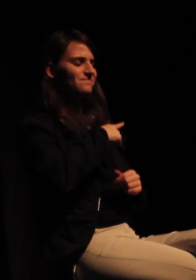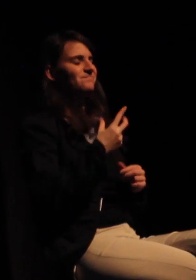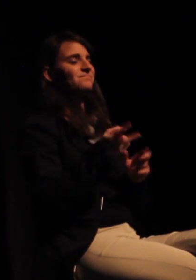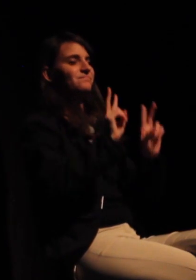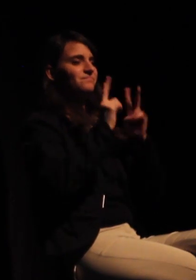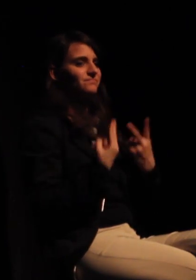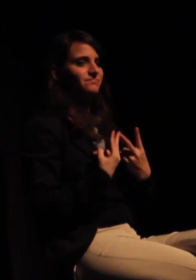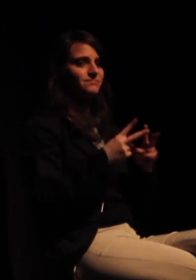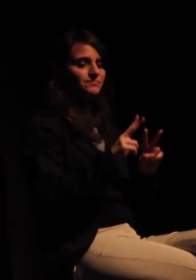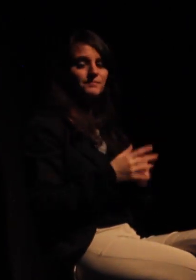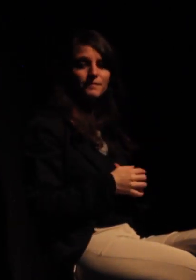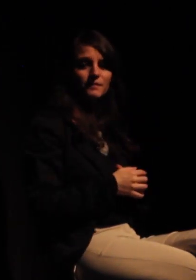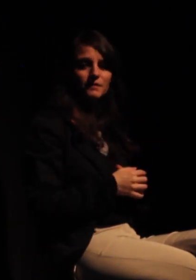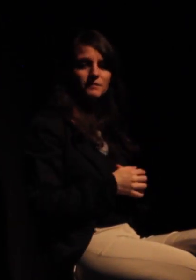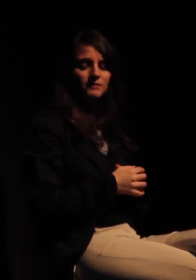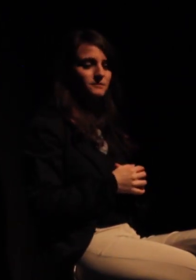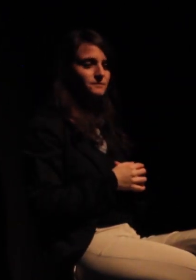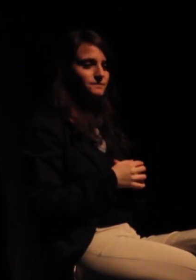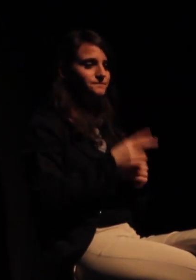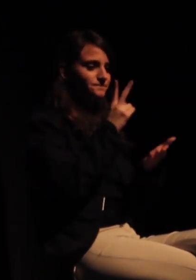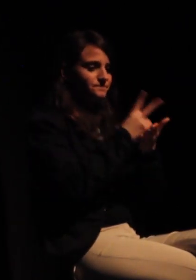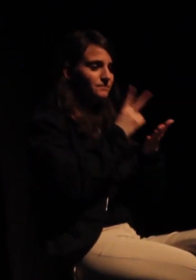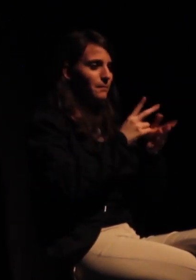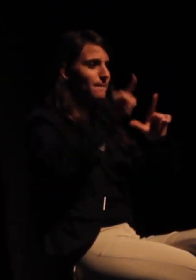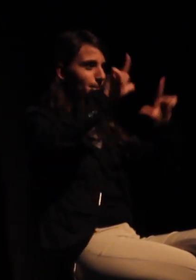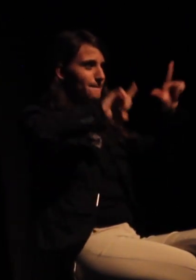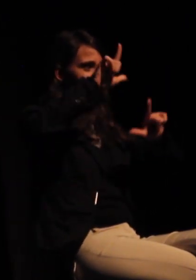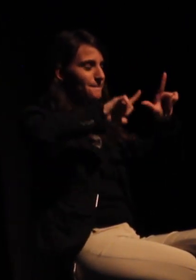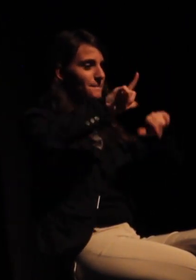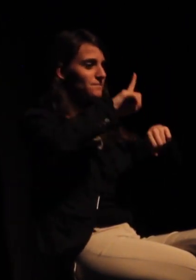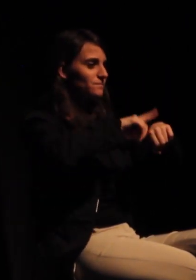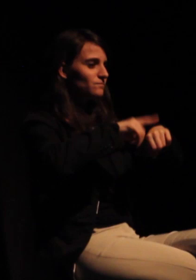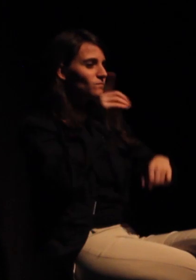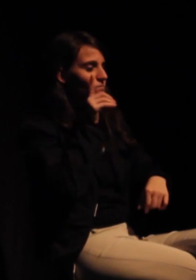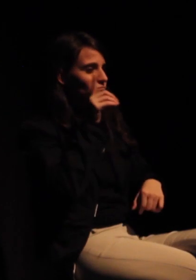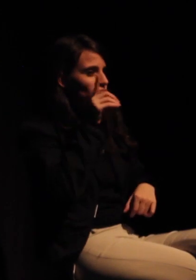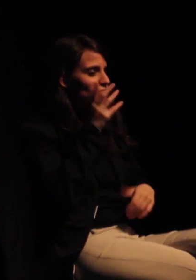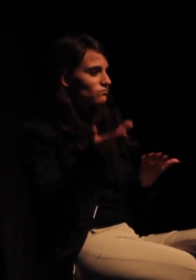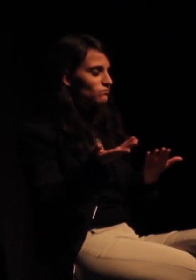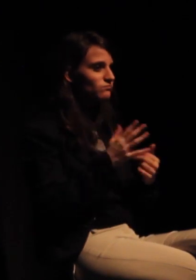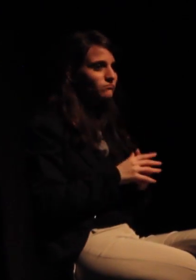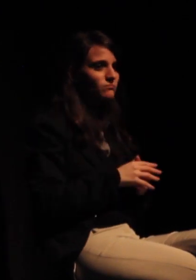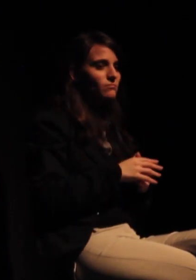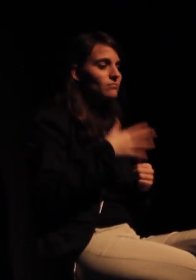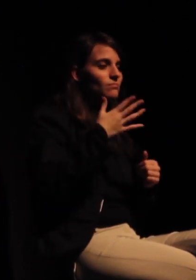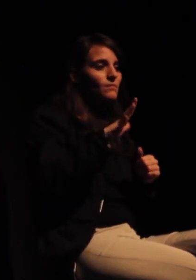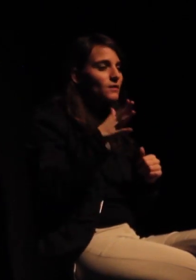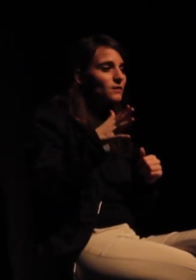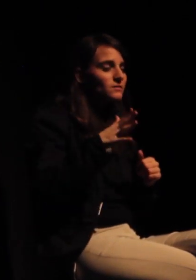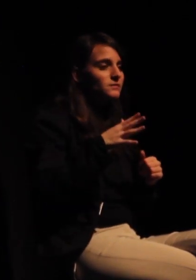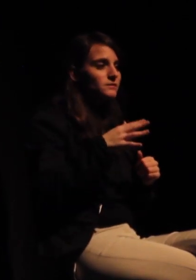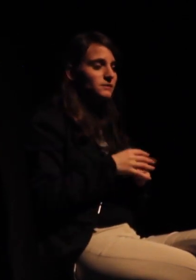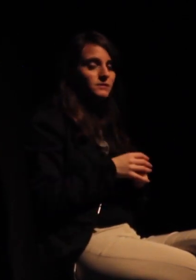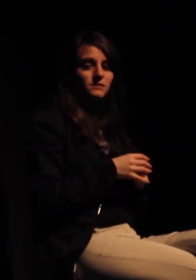privilégios. E as sessões são transmitidas em um determinado dia. As sessões transmitem e